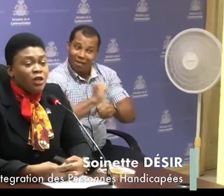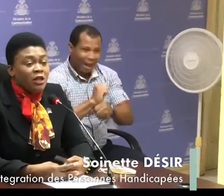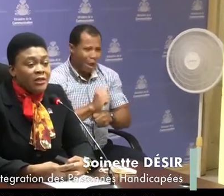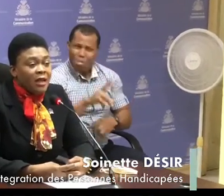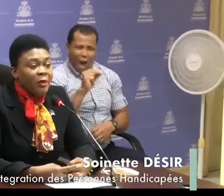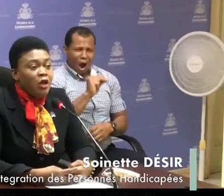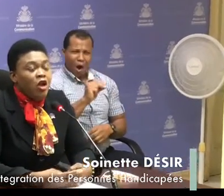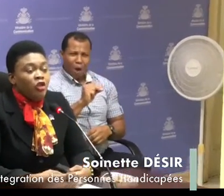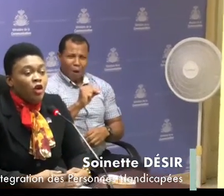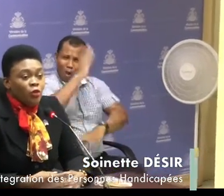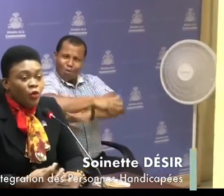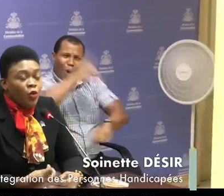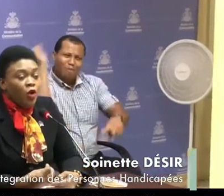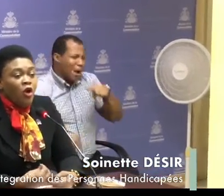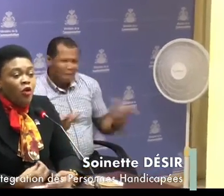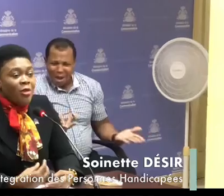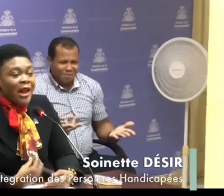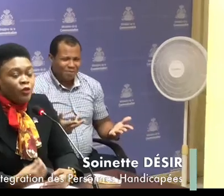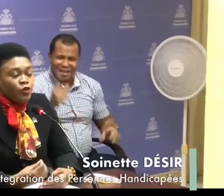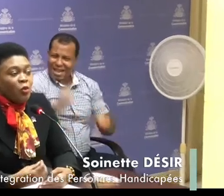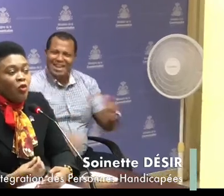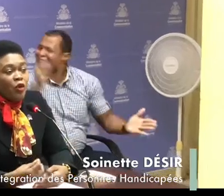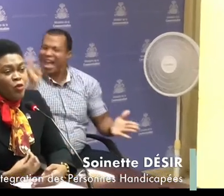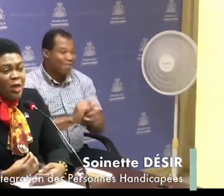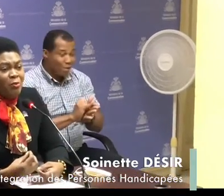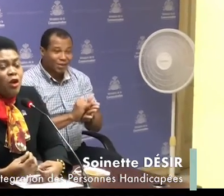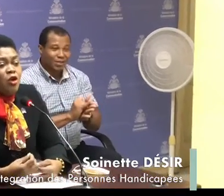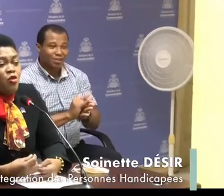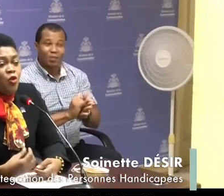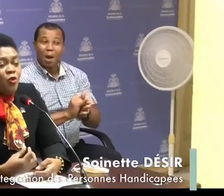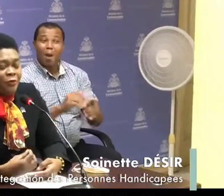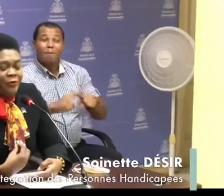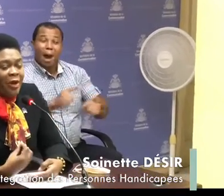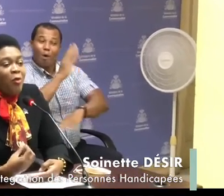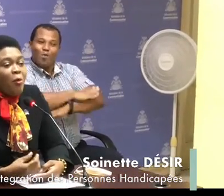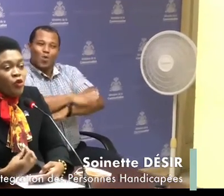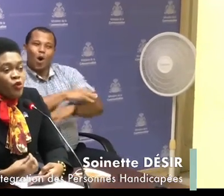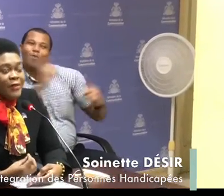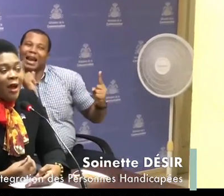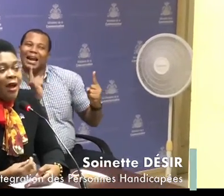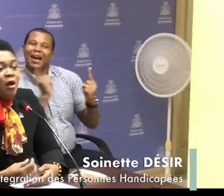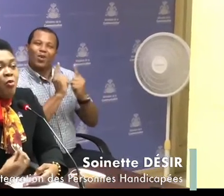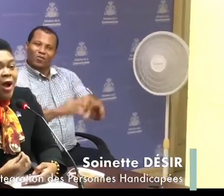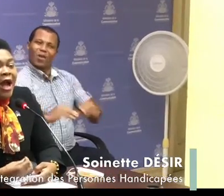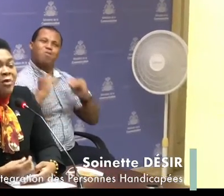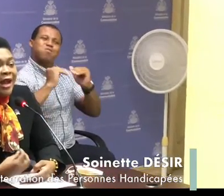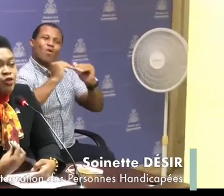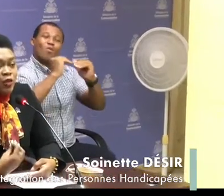de monde qui est handicapé. Donc, d'où l'obligation pour que nous-mêmes, nous fassions promotion ça